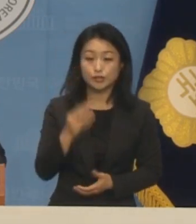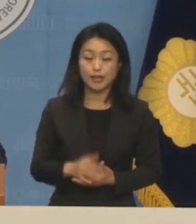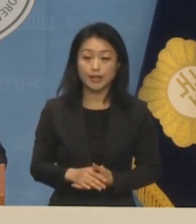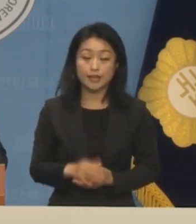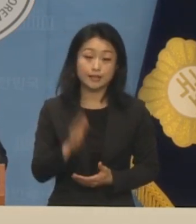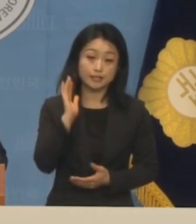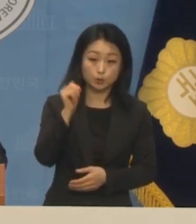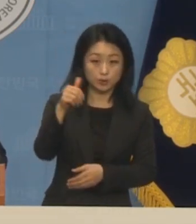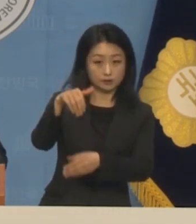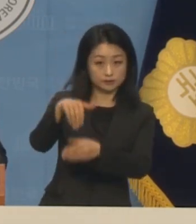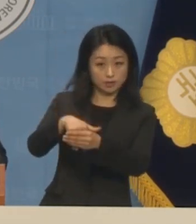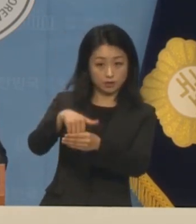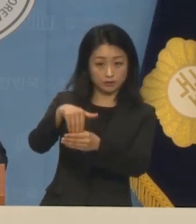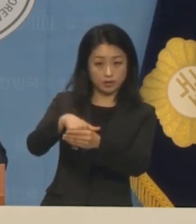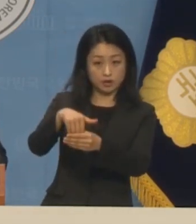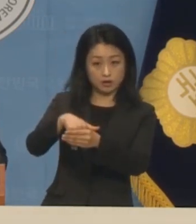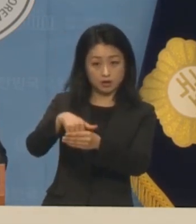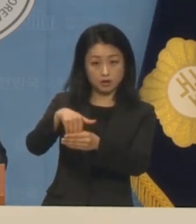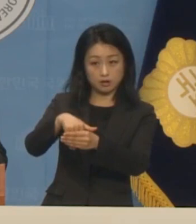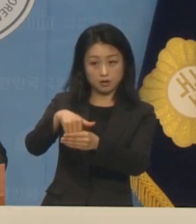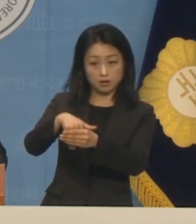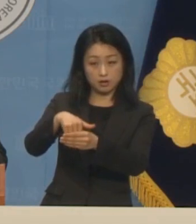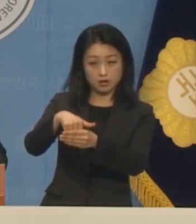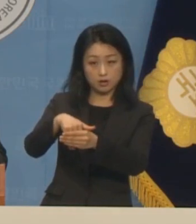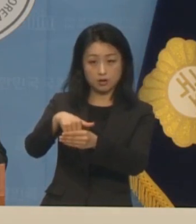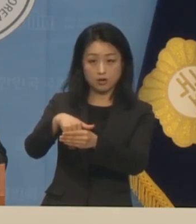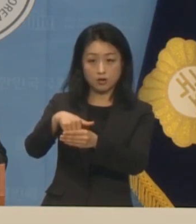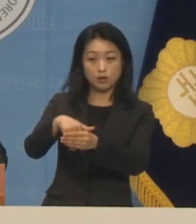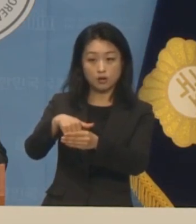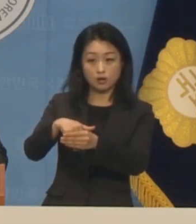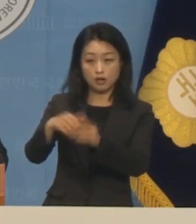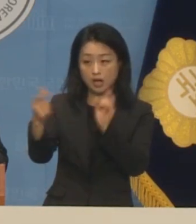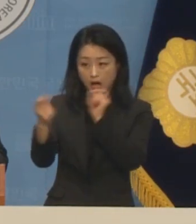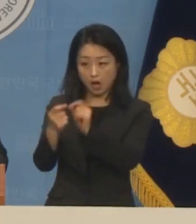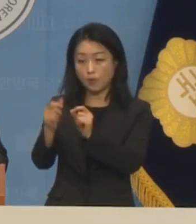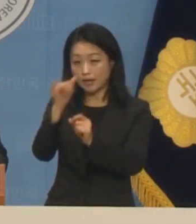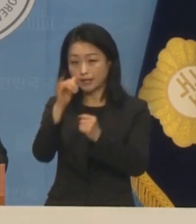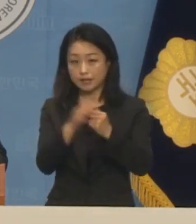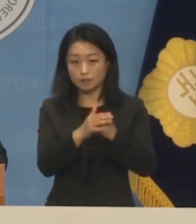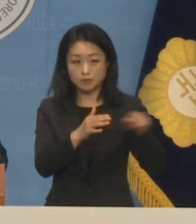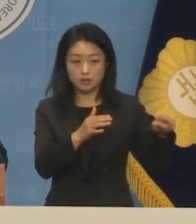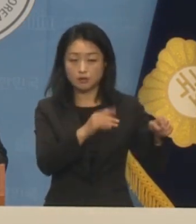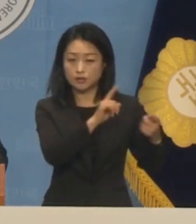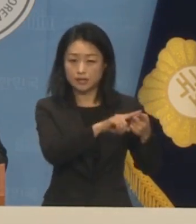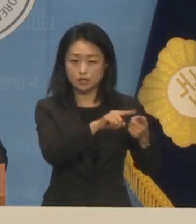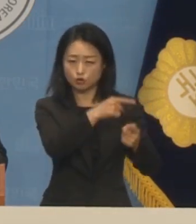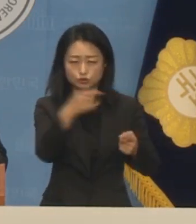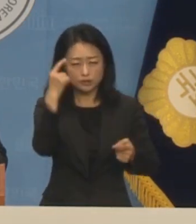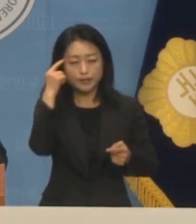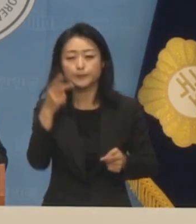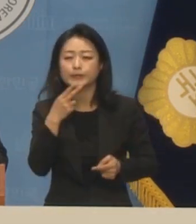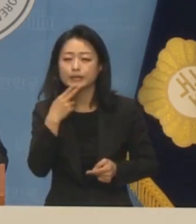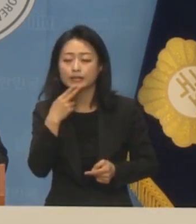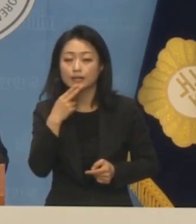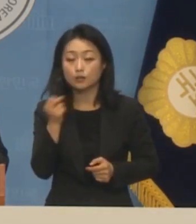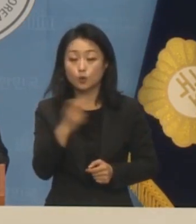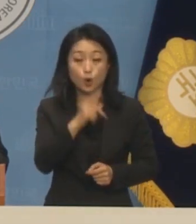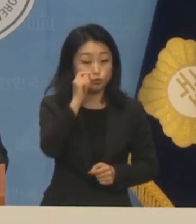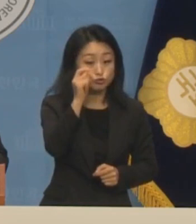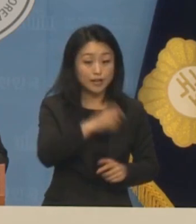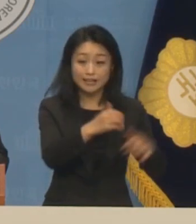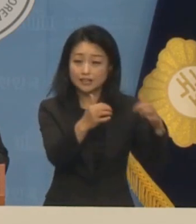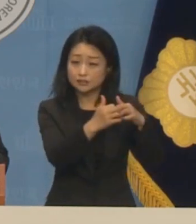이제 본격적으로 진행이 됐고, 대선 국면에 진입했고, 또 우크라이나